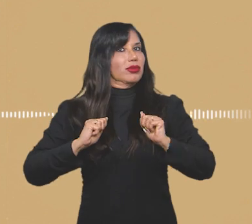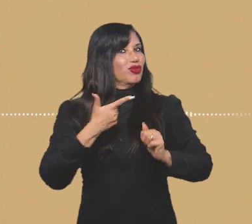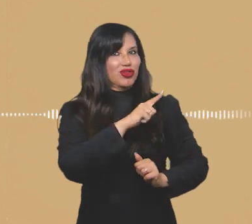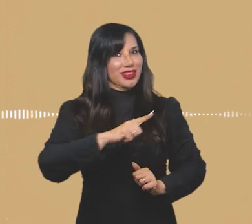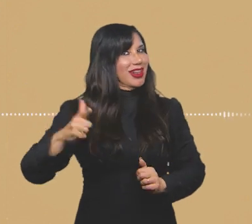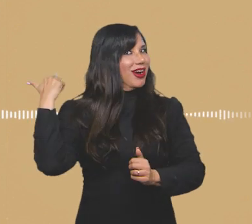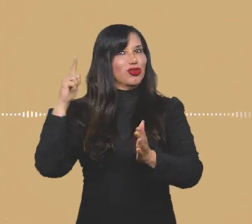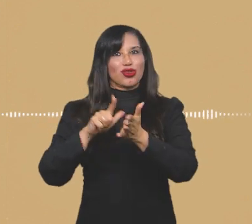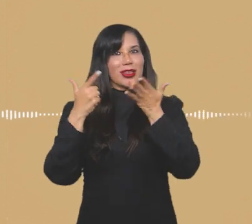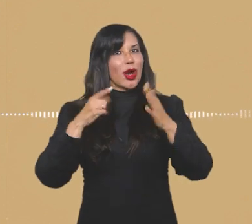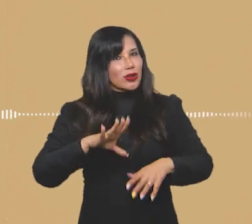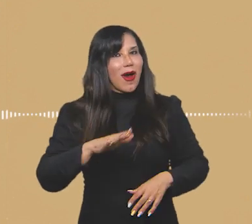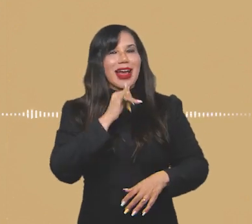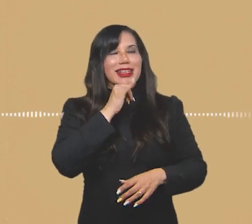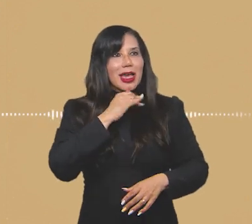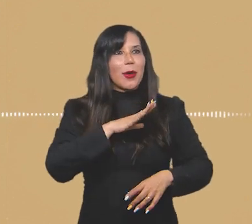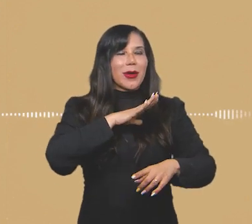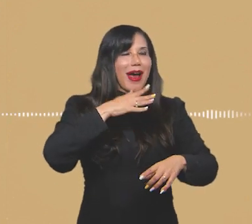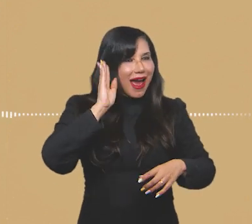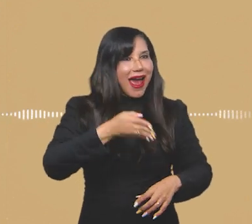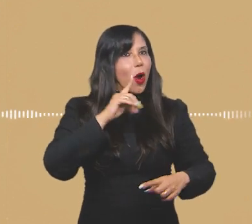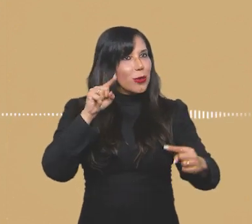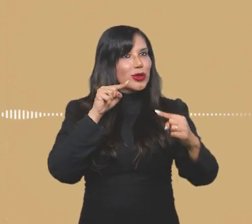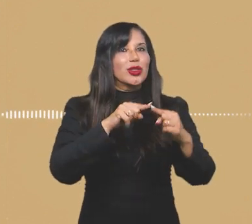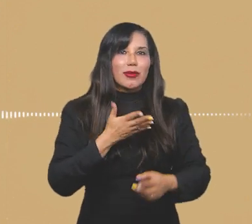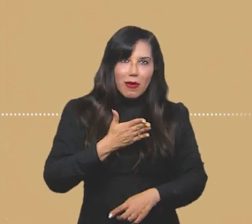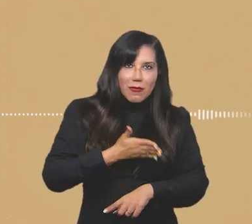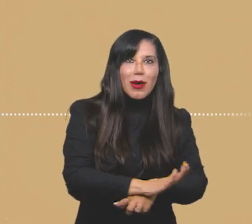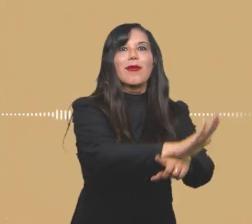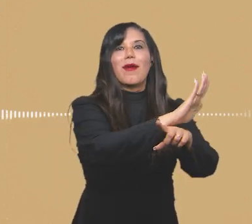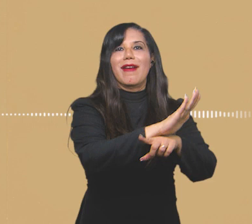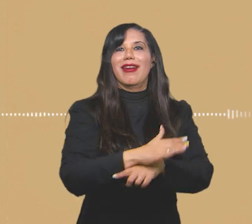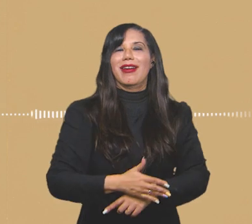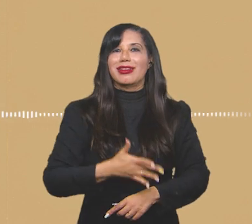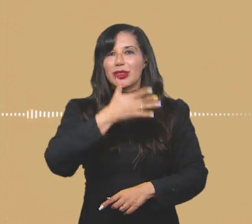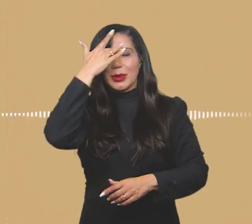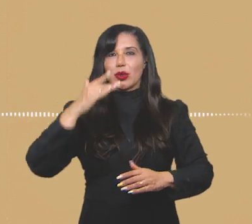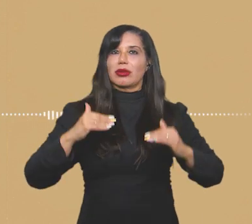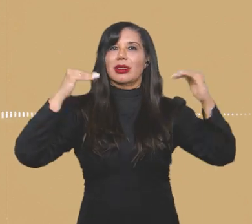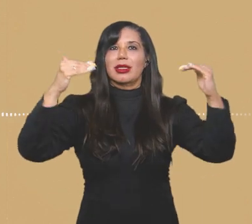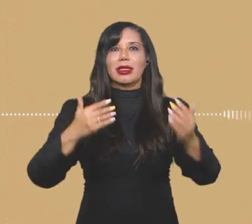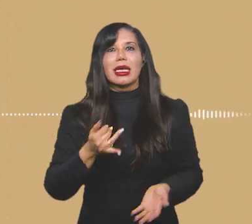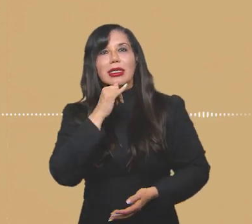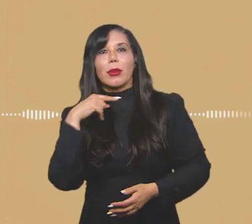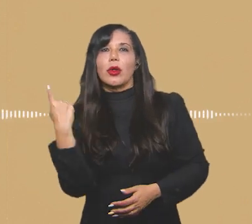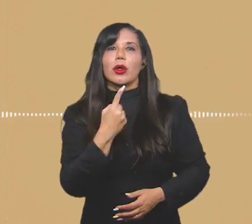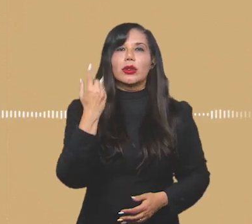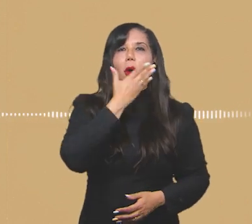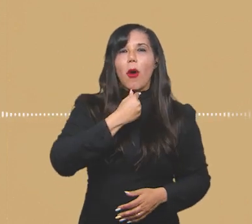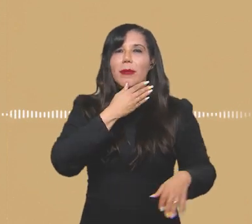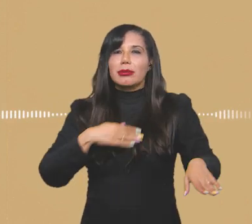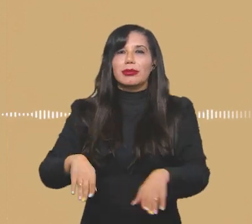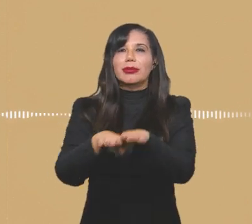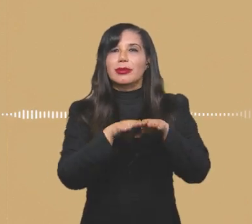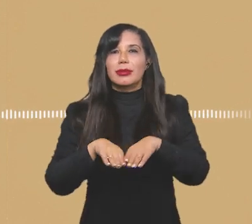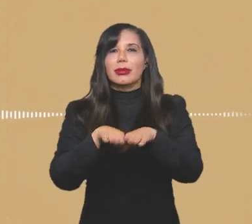isenção e de ouvir todos os lados envolvidos. Quando se há mistério dos homens, somos patrícios, a